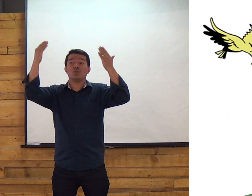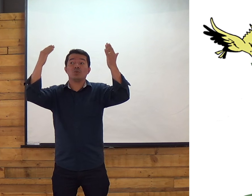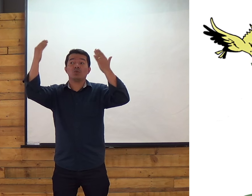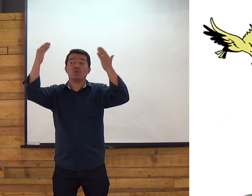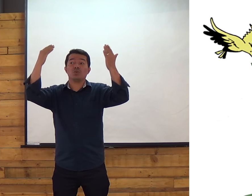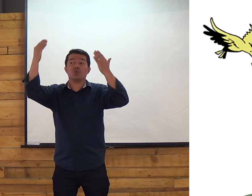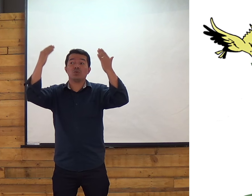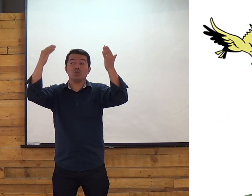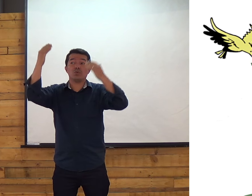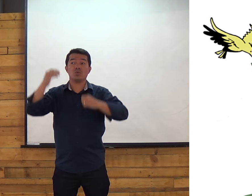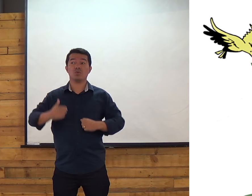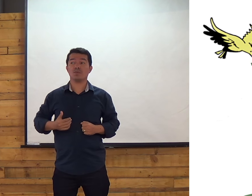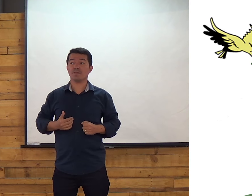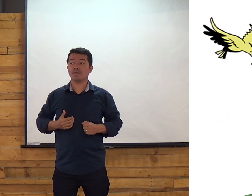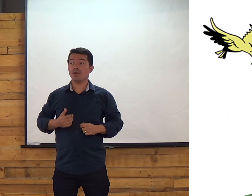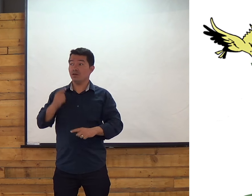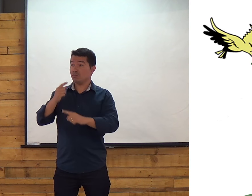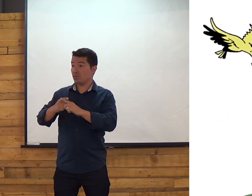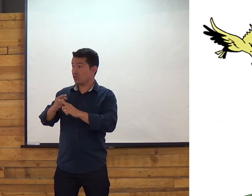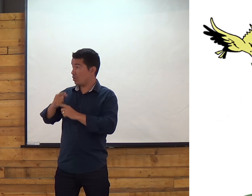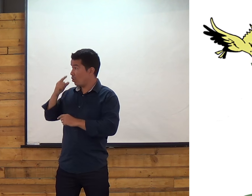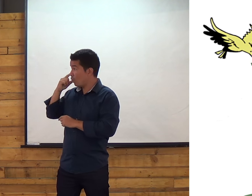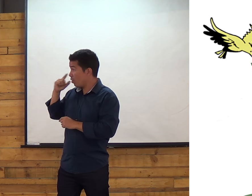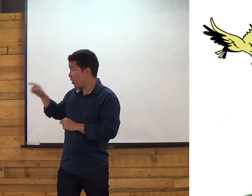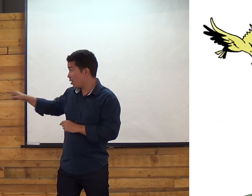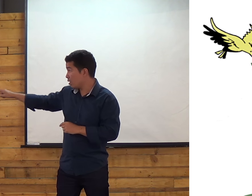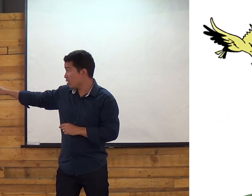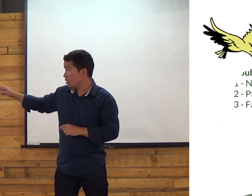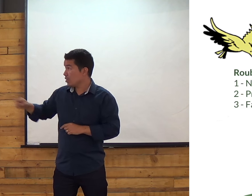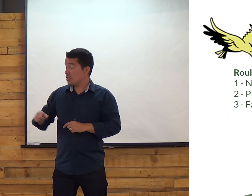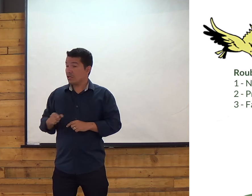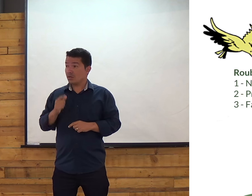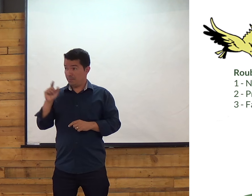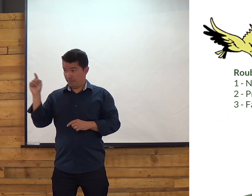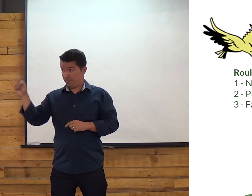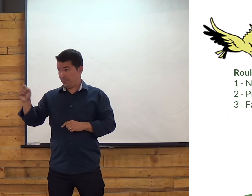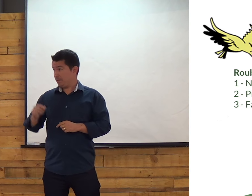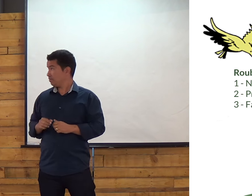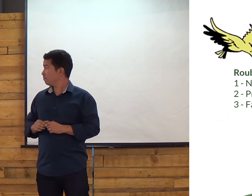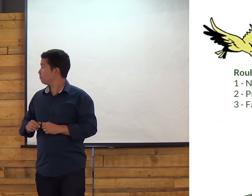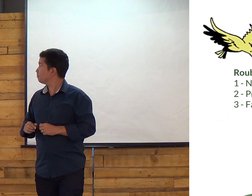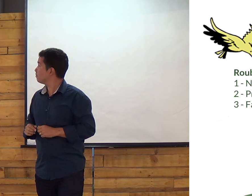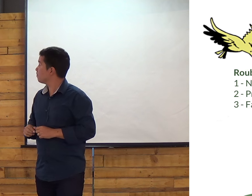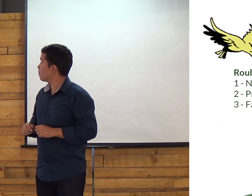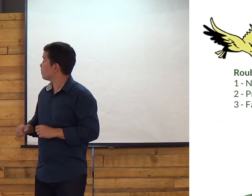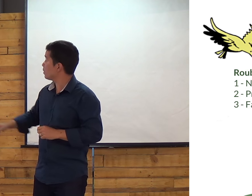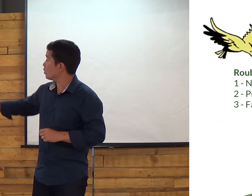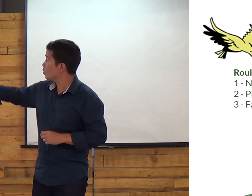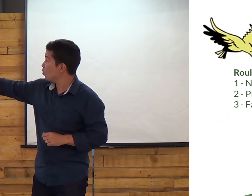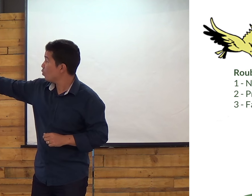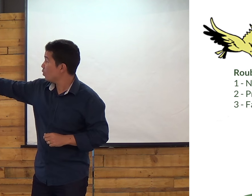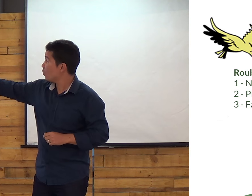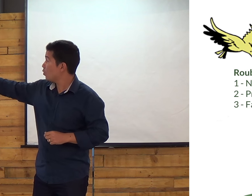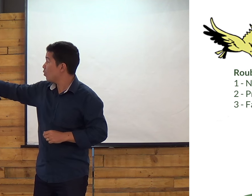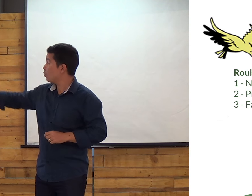uma comparação. Porque veja só, pode passar.